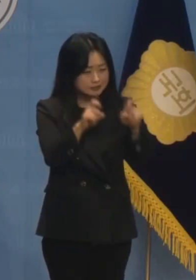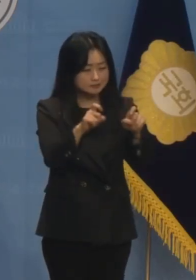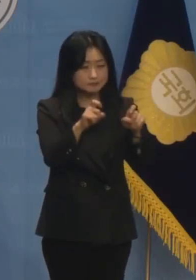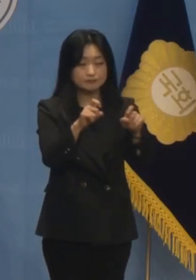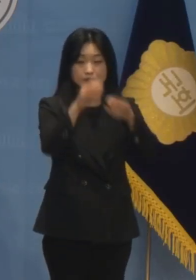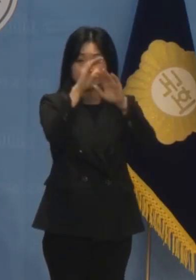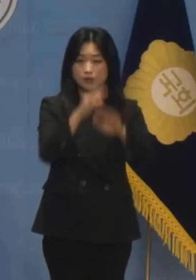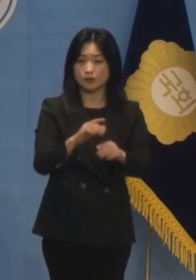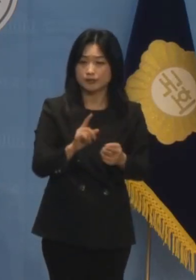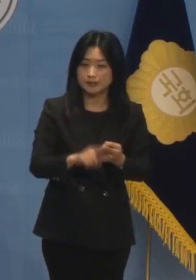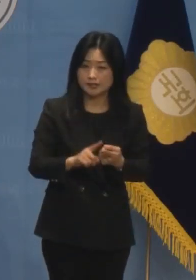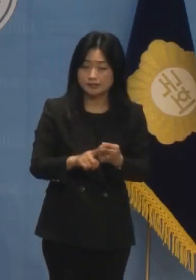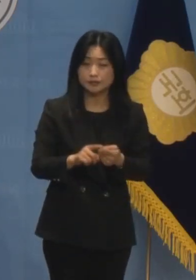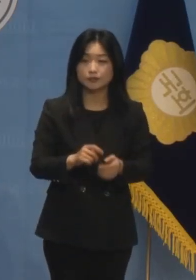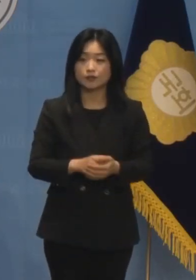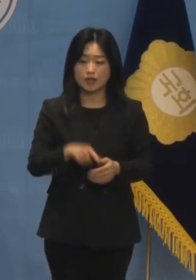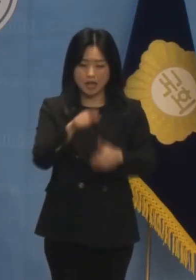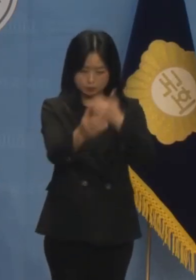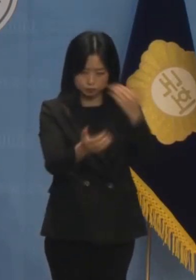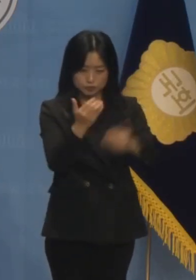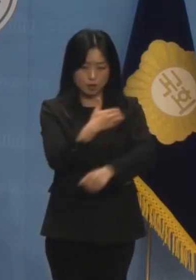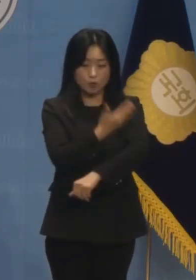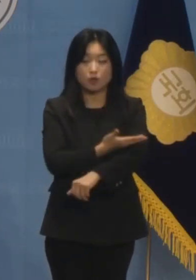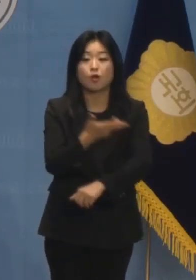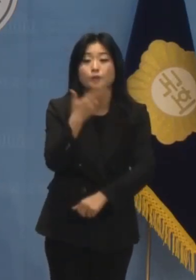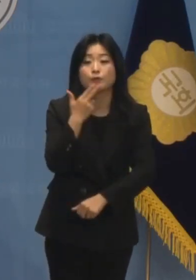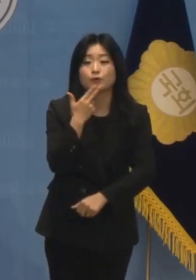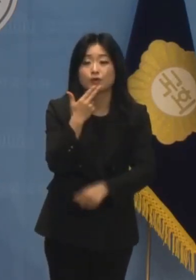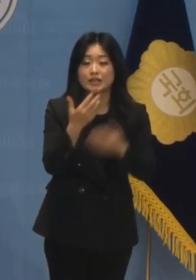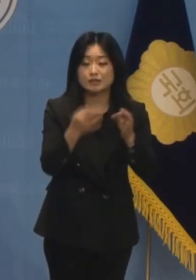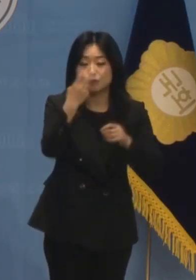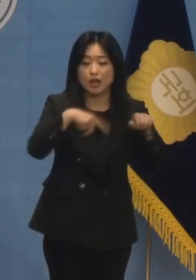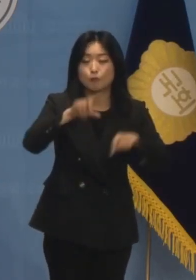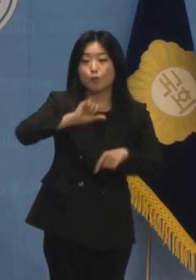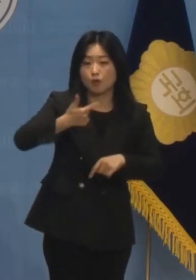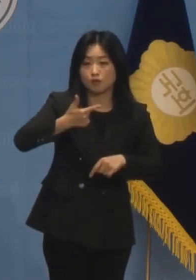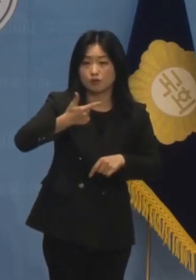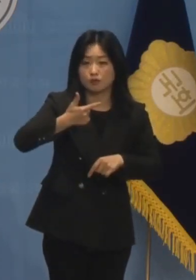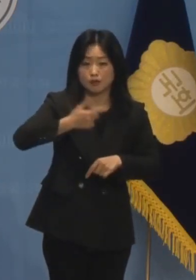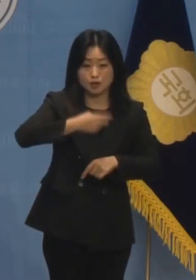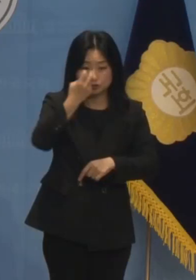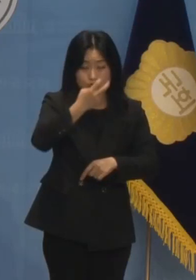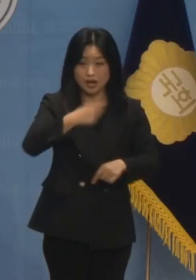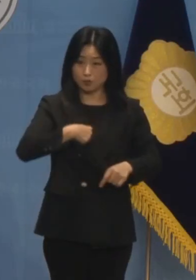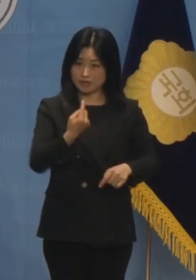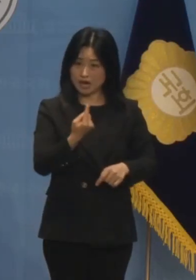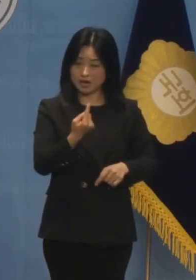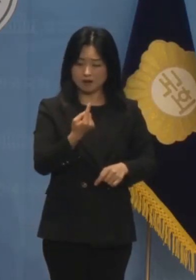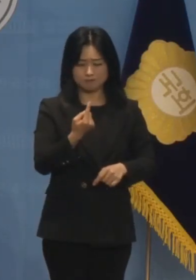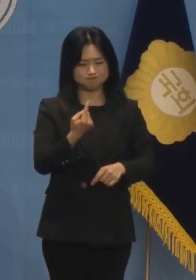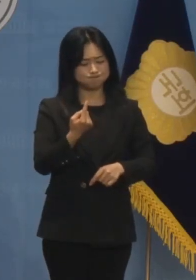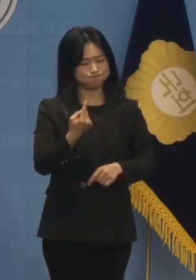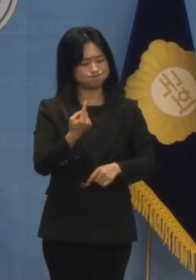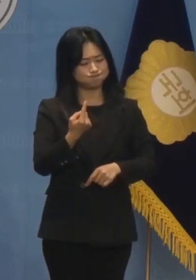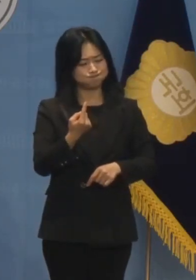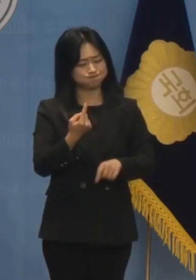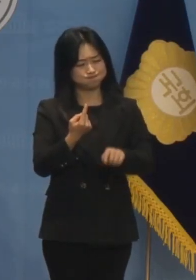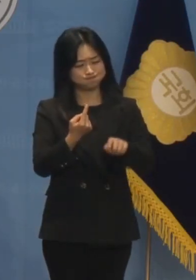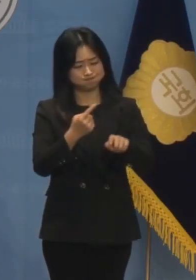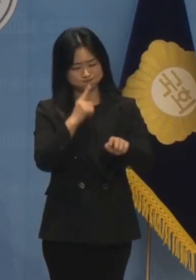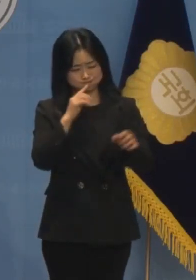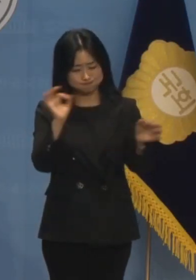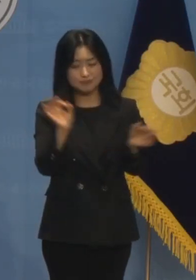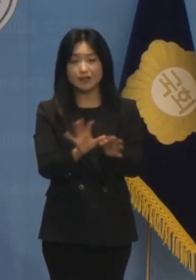사건을 압수수색 권한도 없는 금융감독원이 단독으로 조사하고 있는 것은